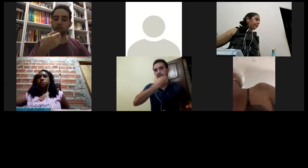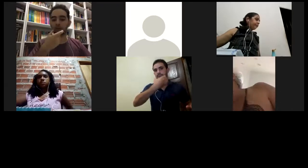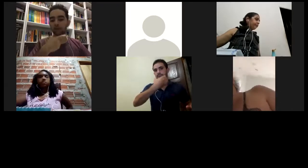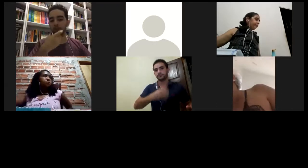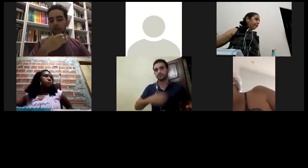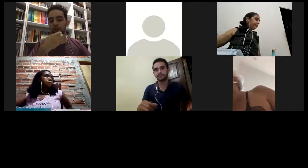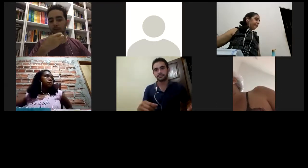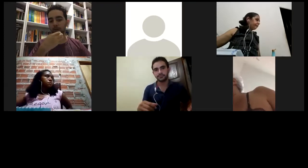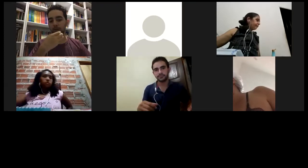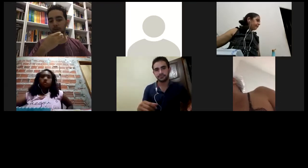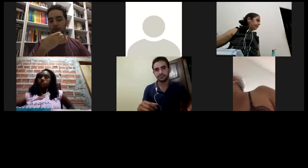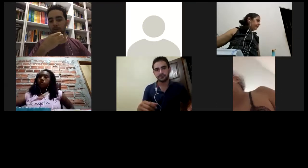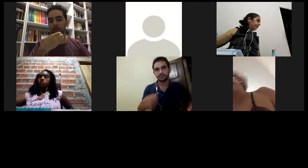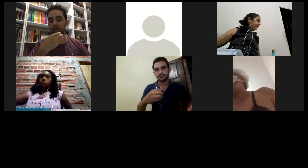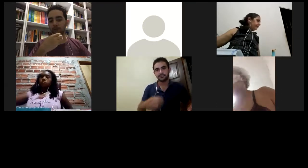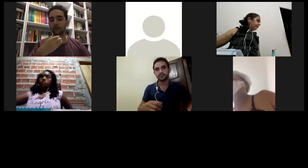8 maçãs.